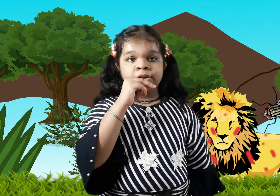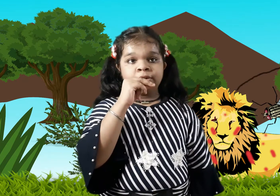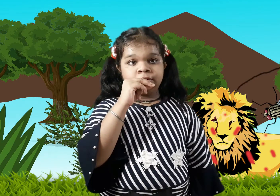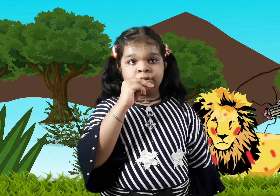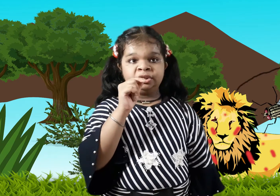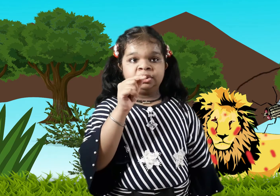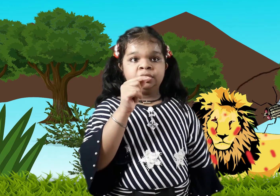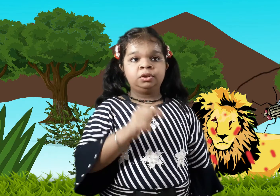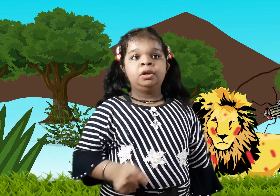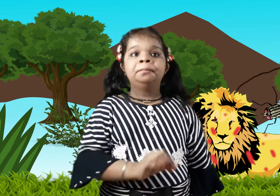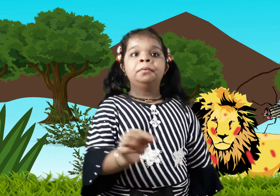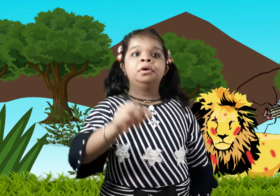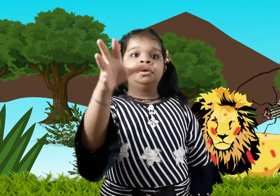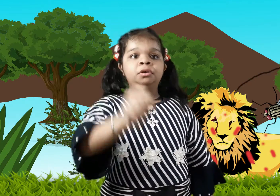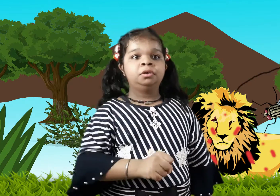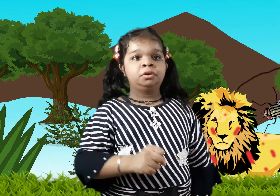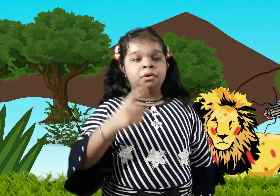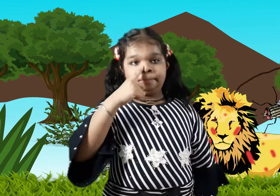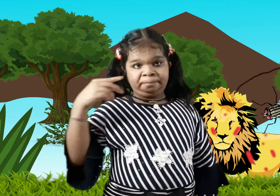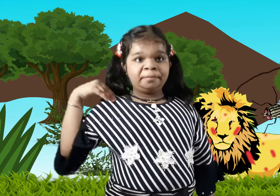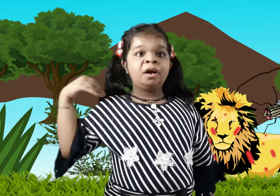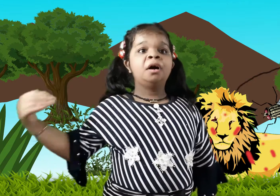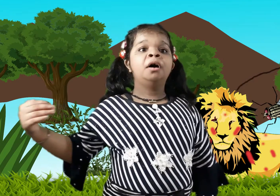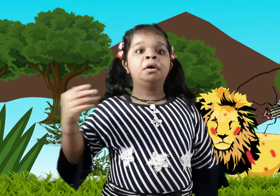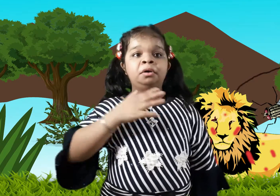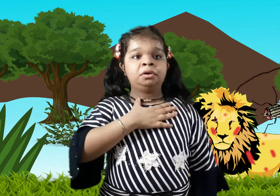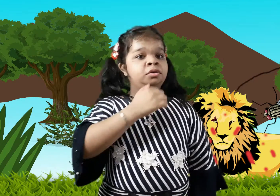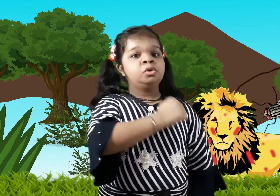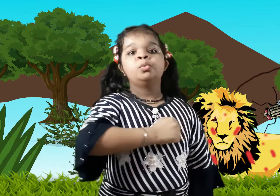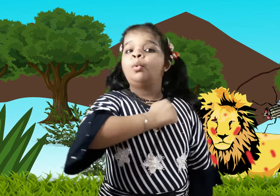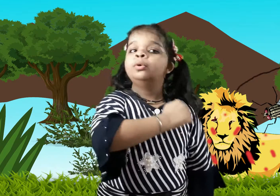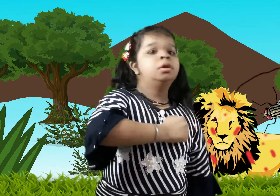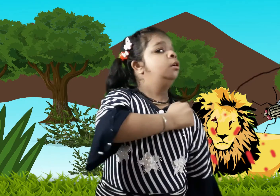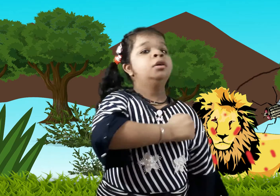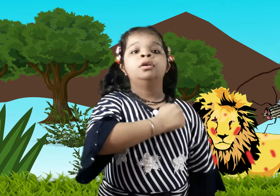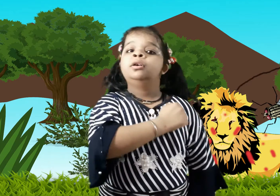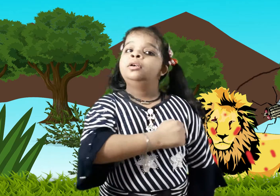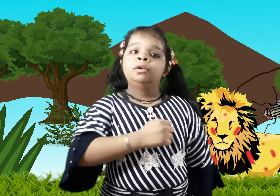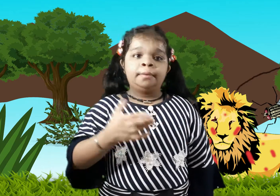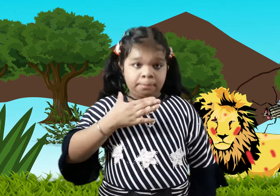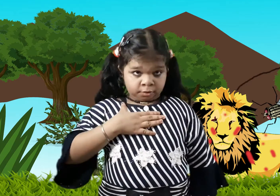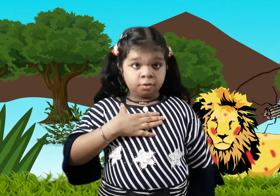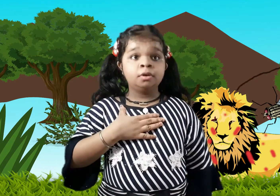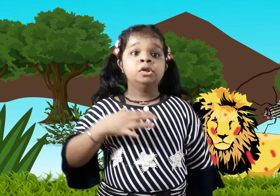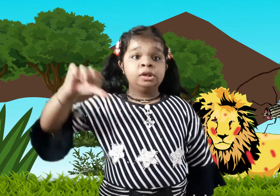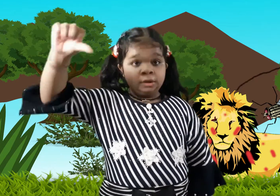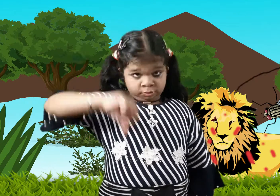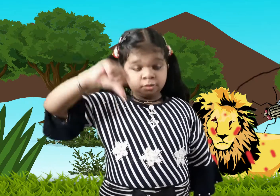मक्खी बहन, मुझे माफ कर दो, मैं हारा और तुम